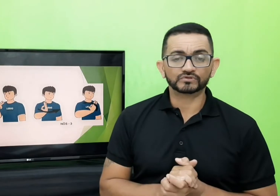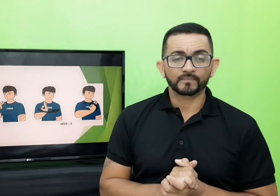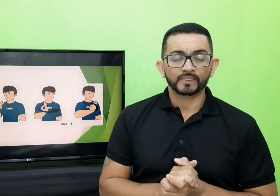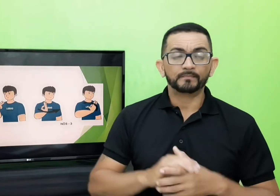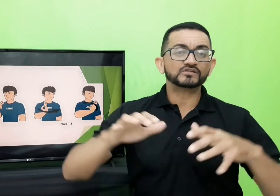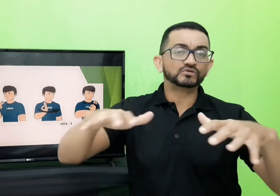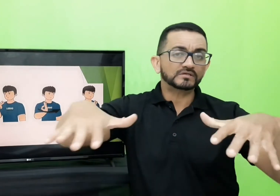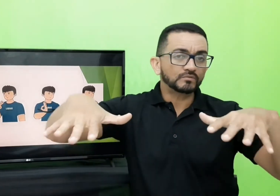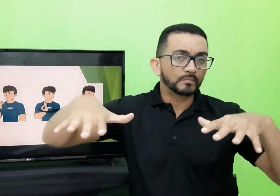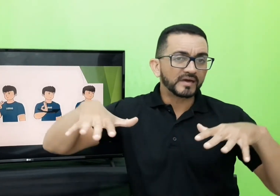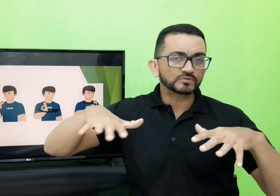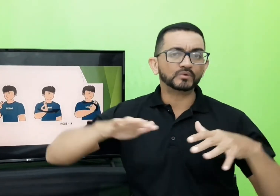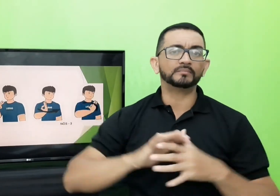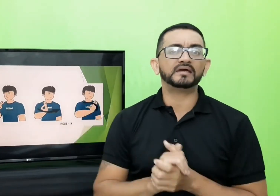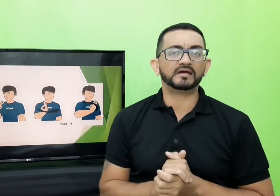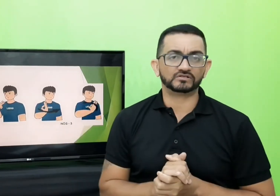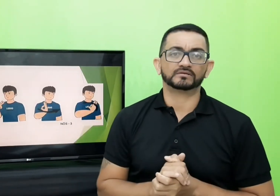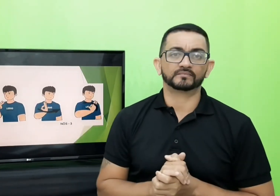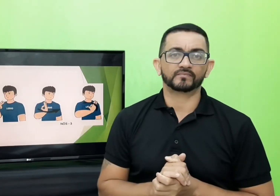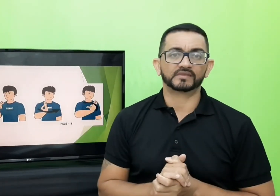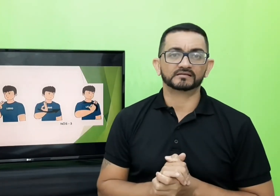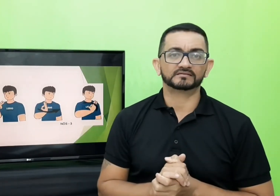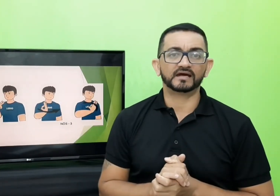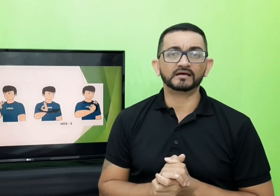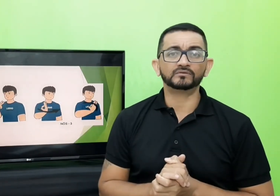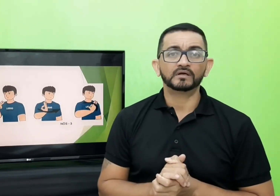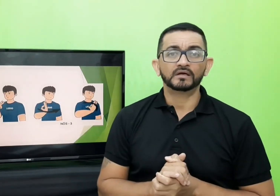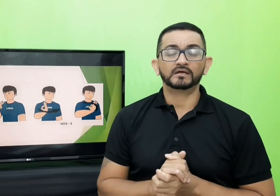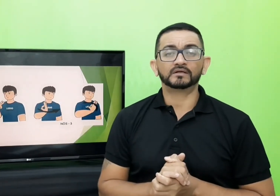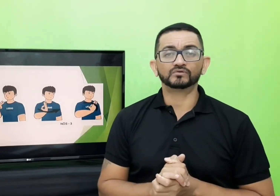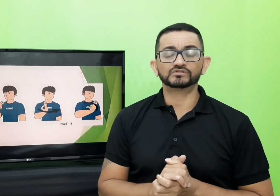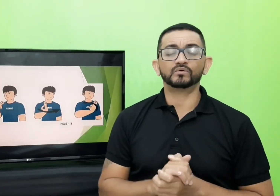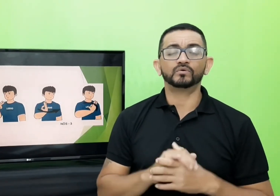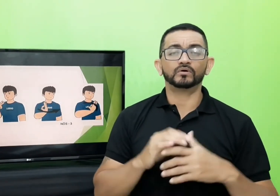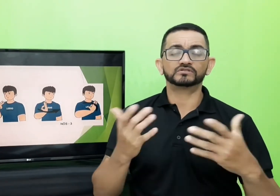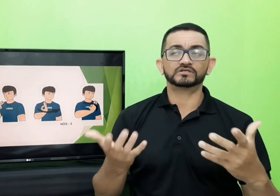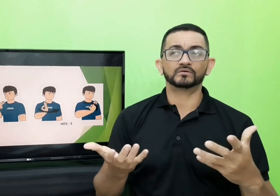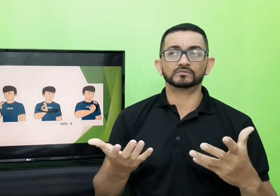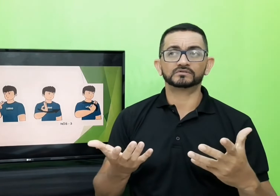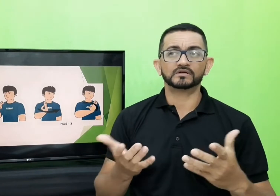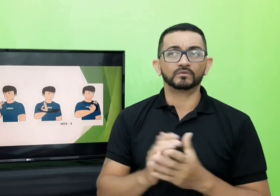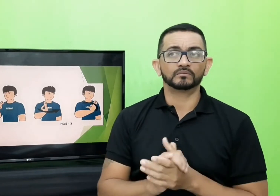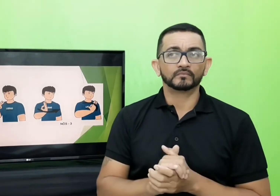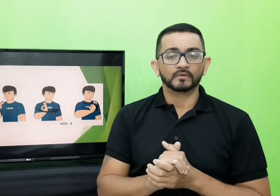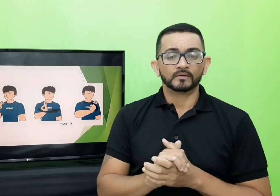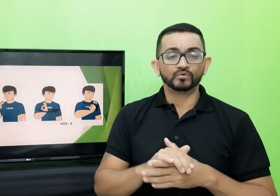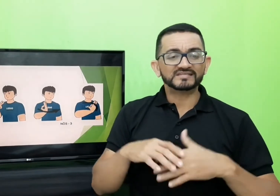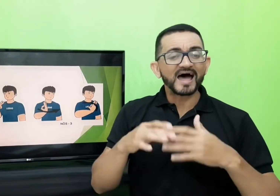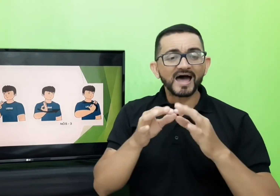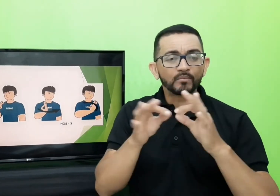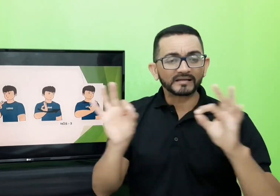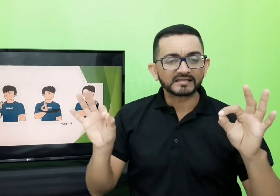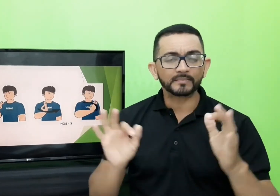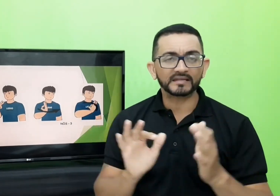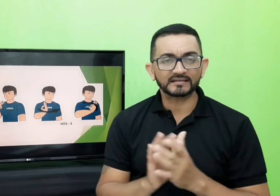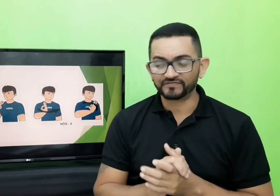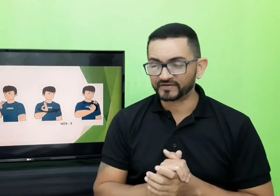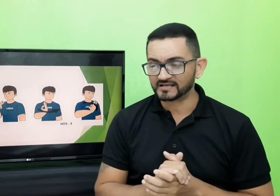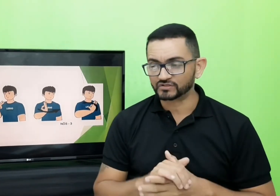temos pessoas em um mesmo ambiente, certo? Então, se eu usar uma determinada frase, se eu